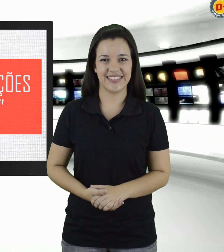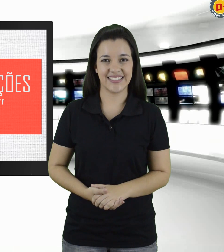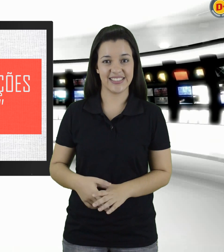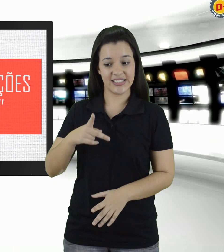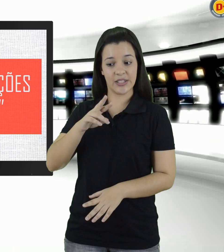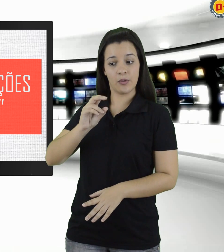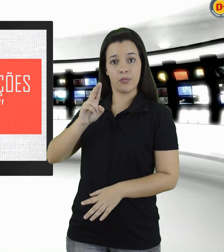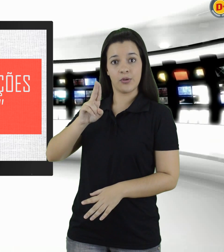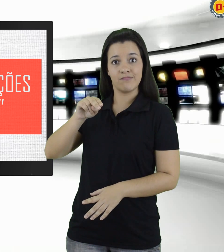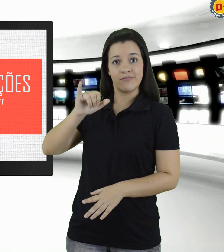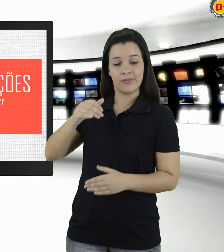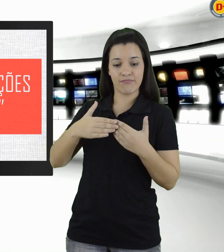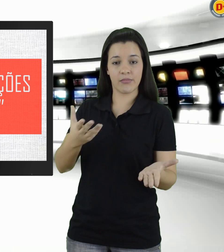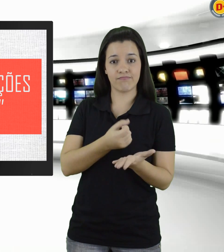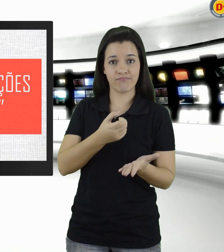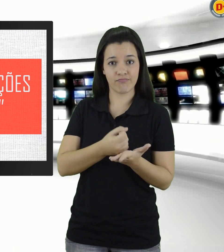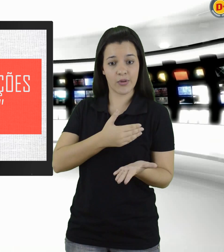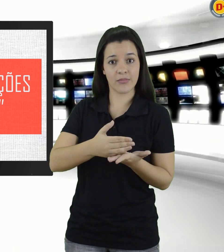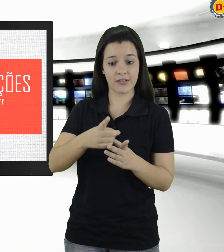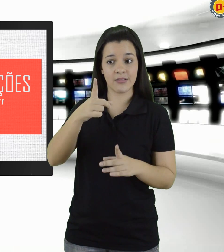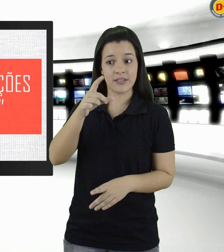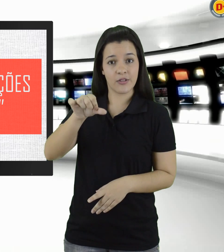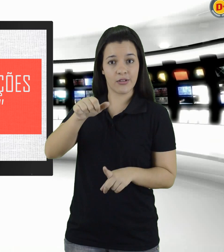a união abrirá inscrições dia 19 de janeiro